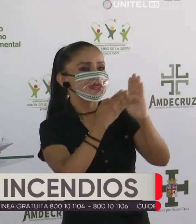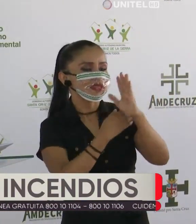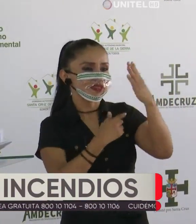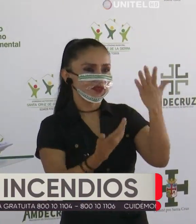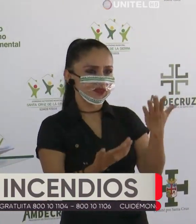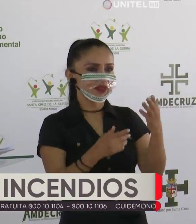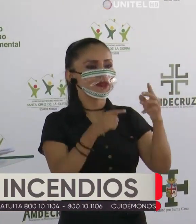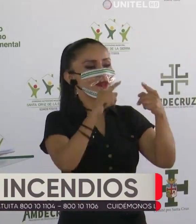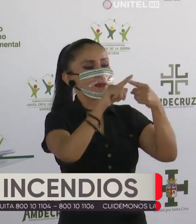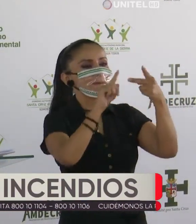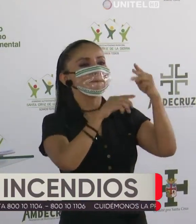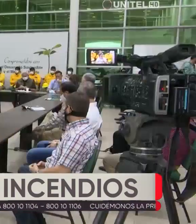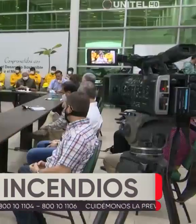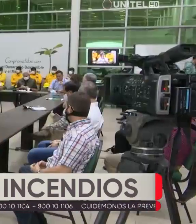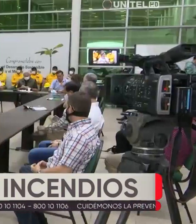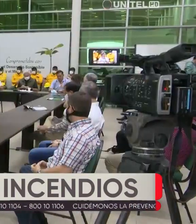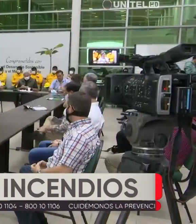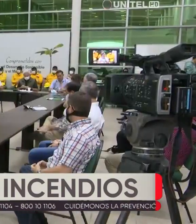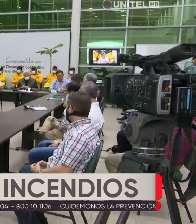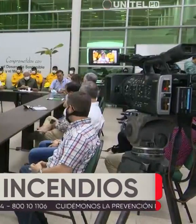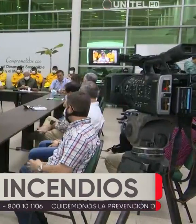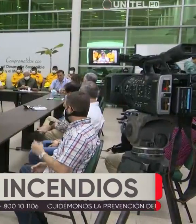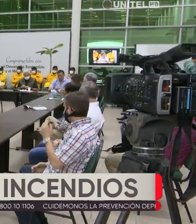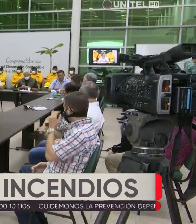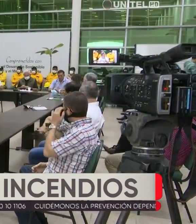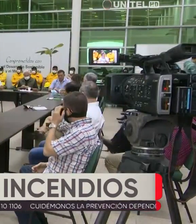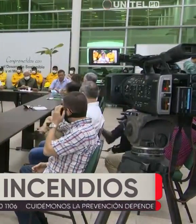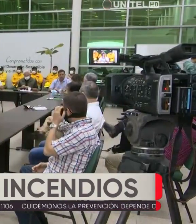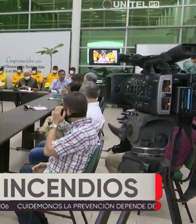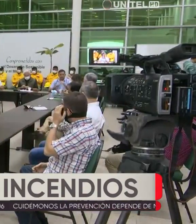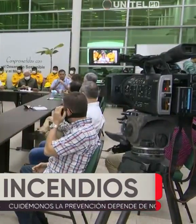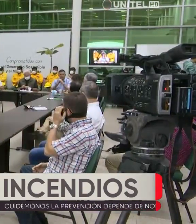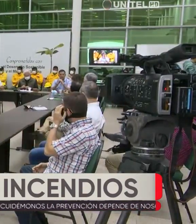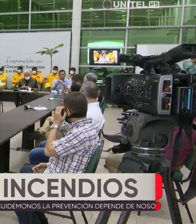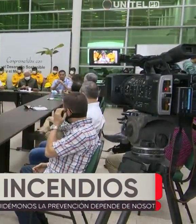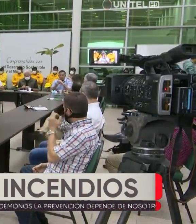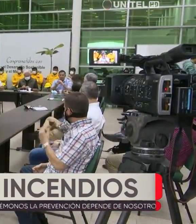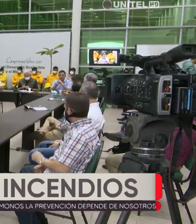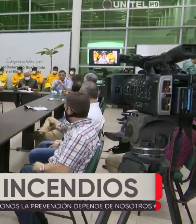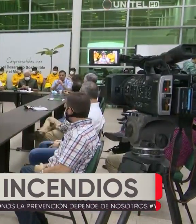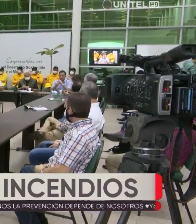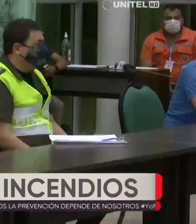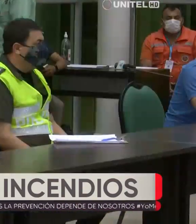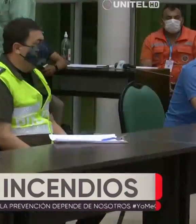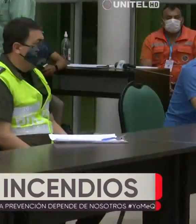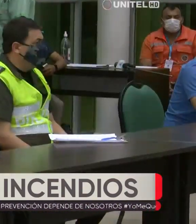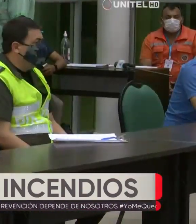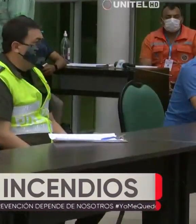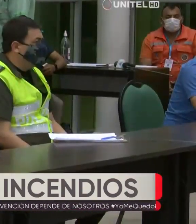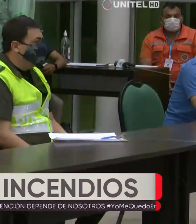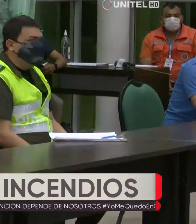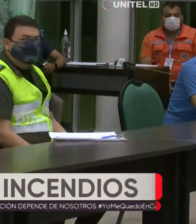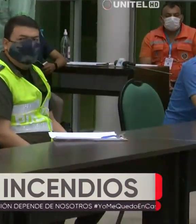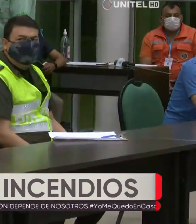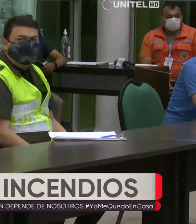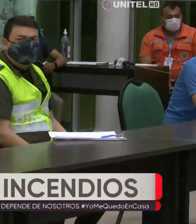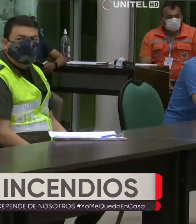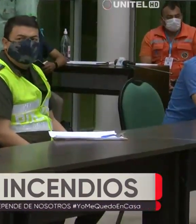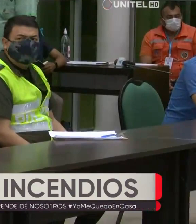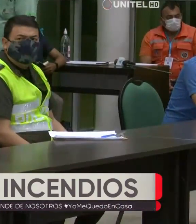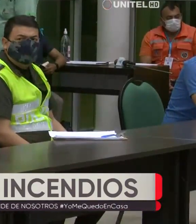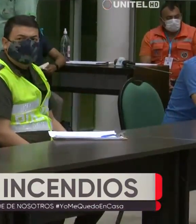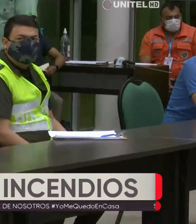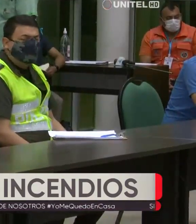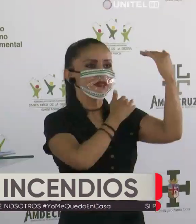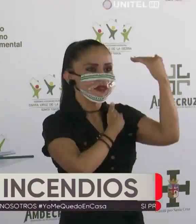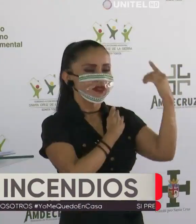Ministerio de Medio Ambiente, estarán presentes los municipios, el ejército, la policía y toda la institucionalidad cruceña que